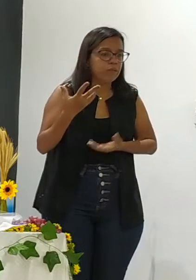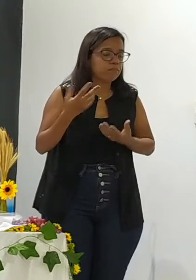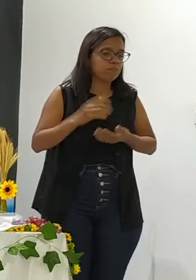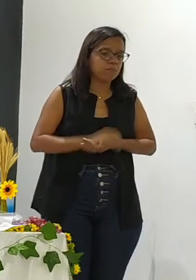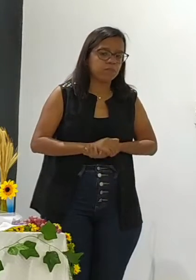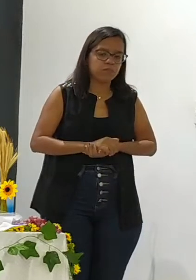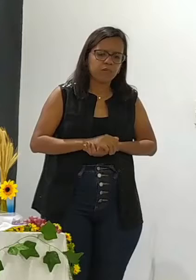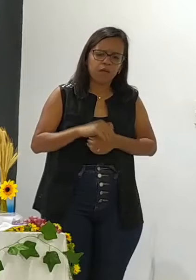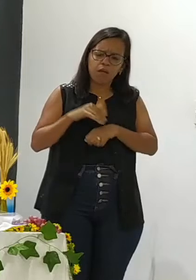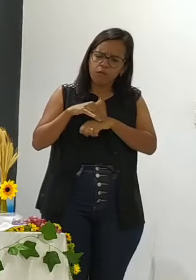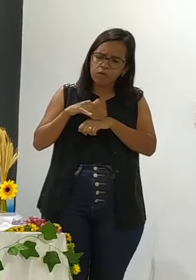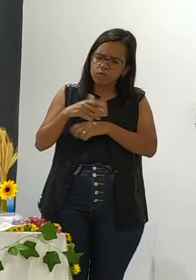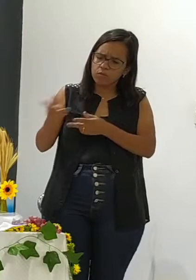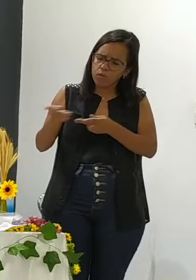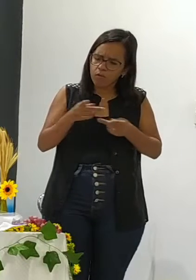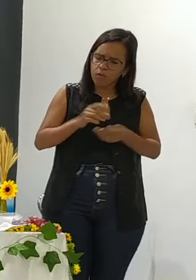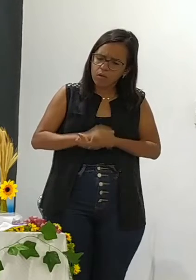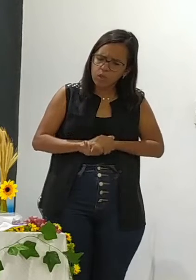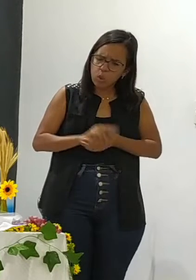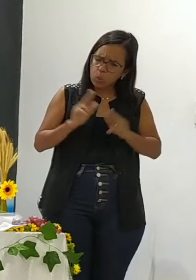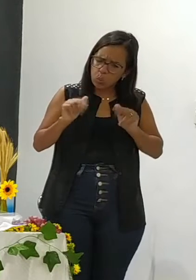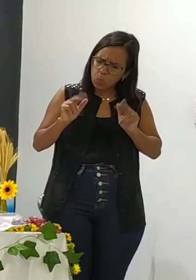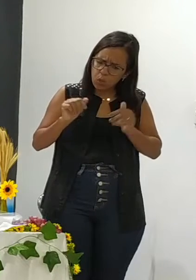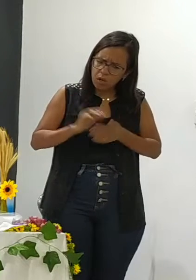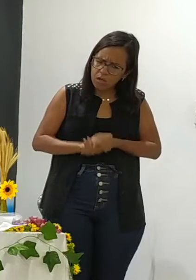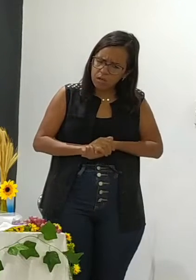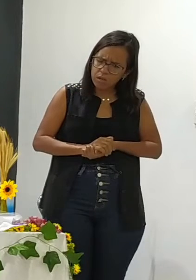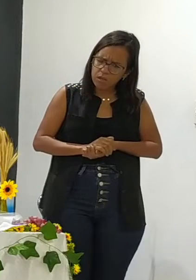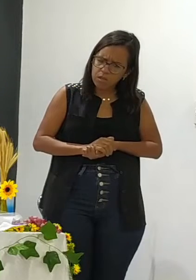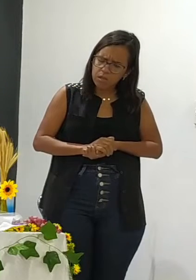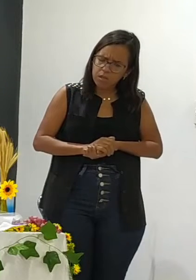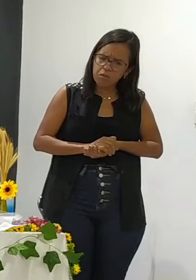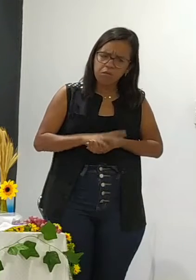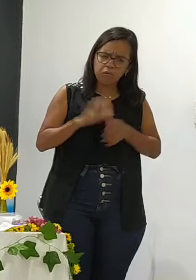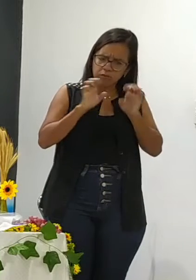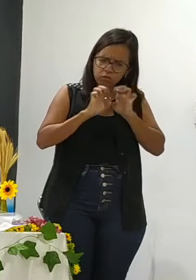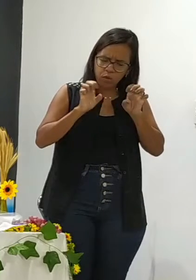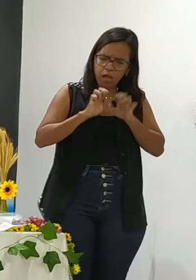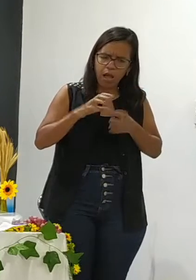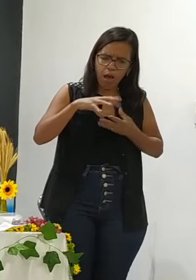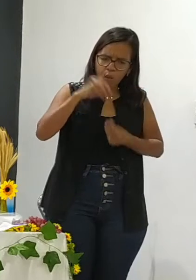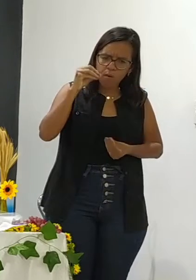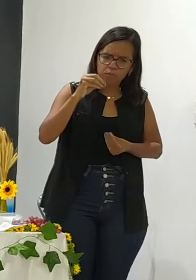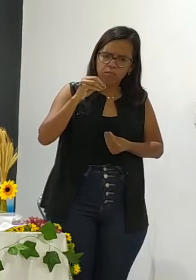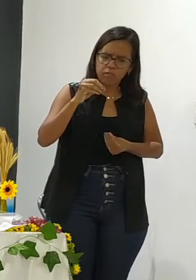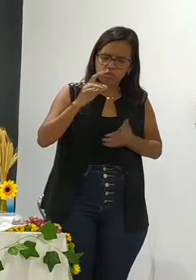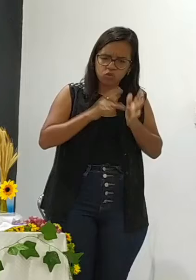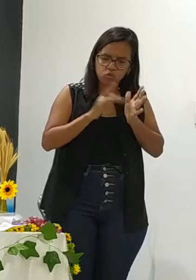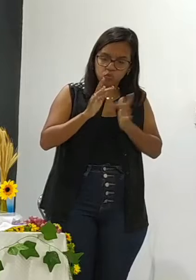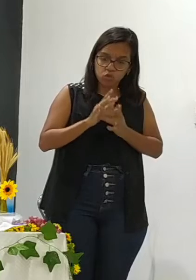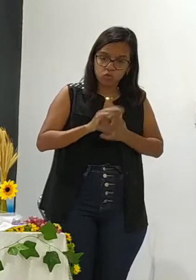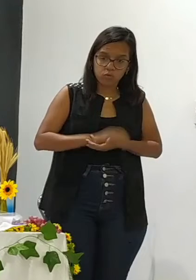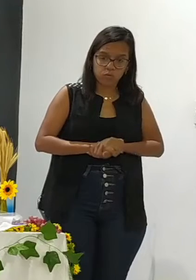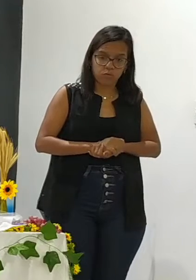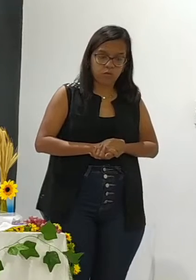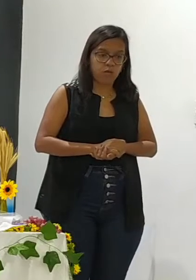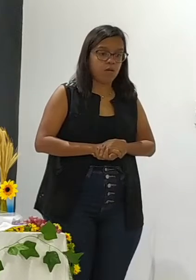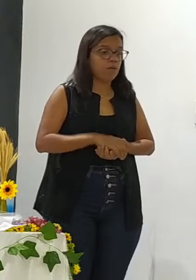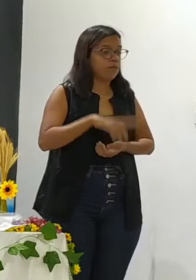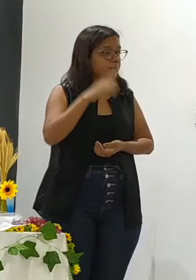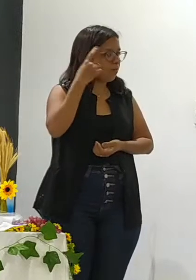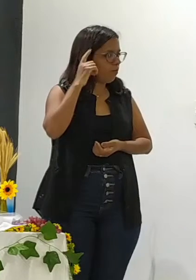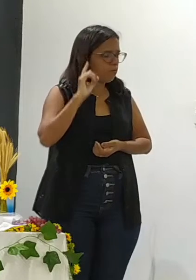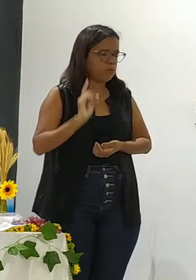O que você falou para mim? Você nunca ganhou uma alma? Eu falei: não, você está enganado. Você não tem